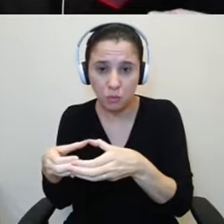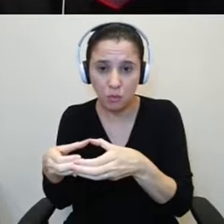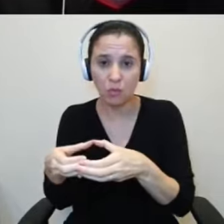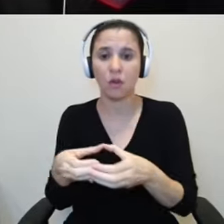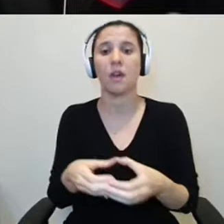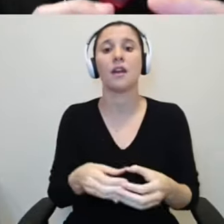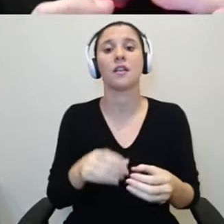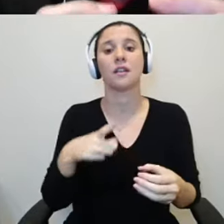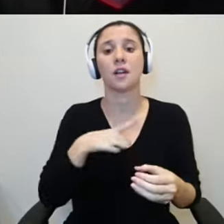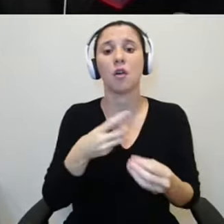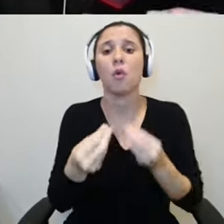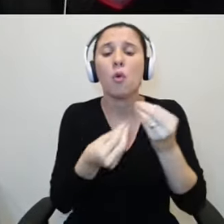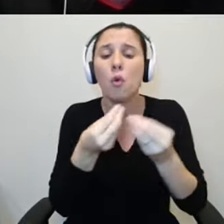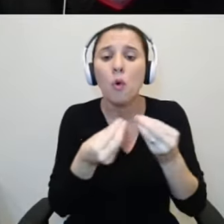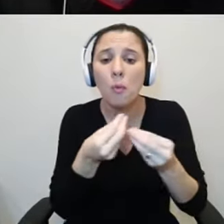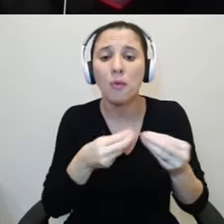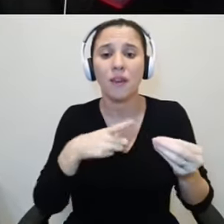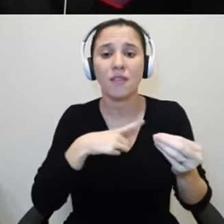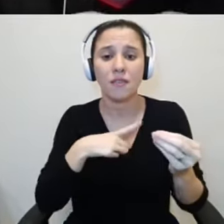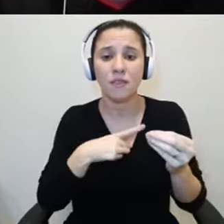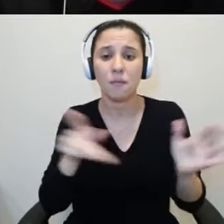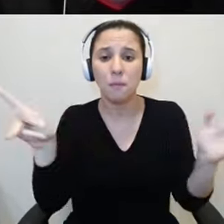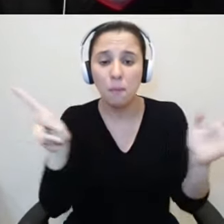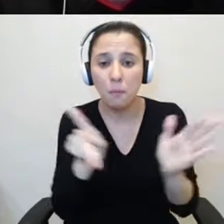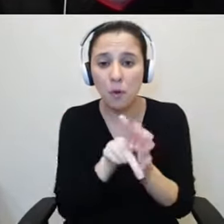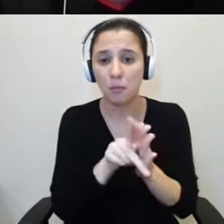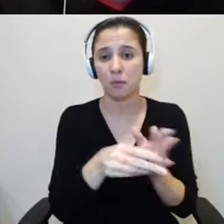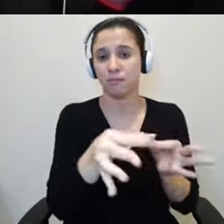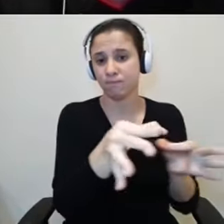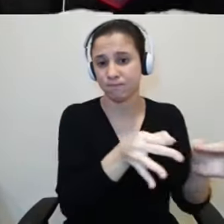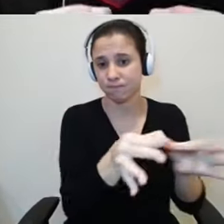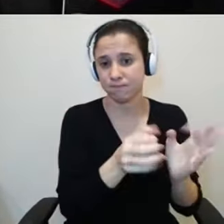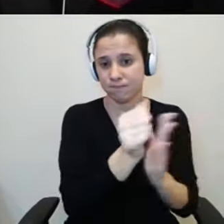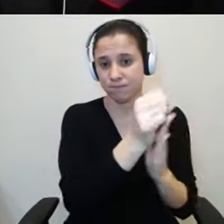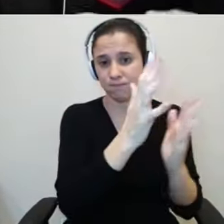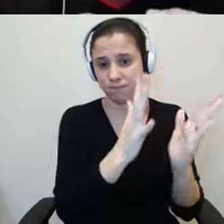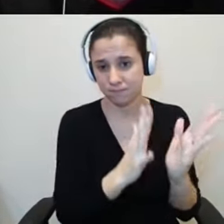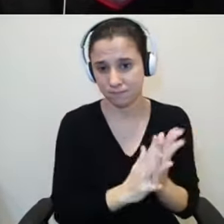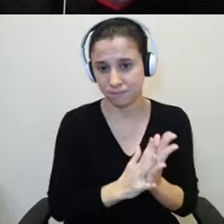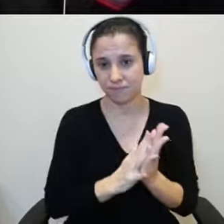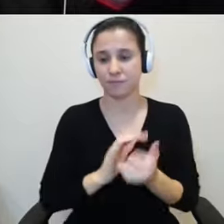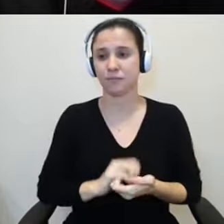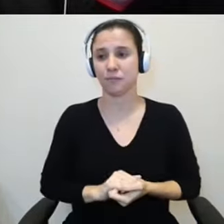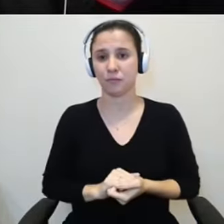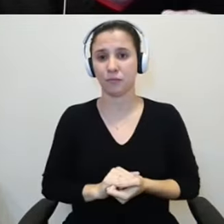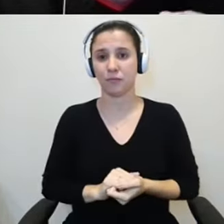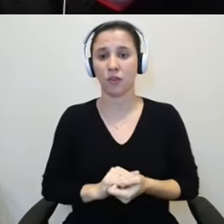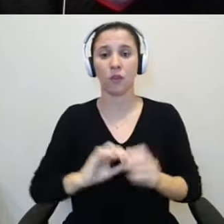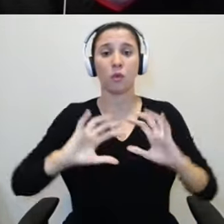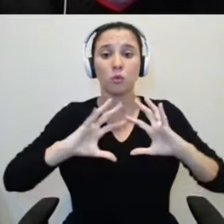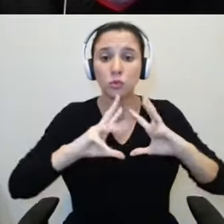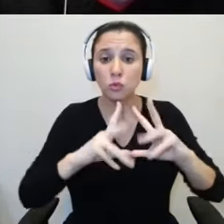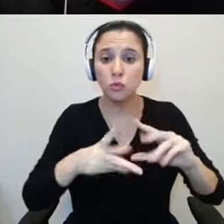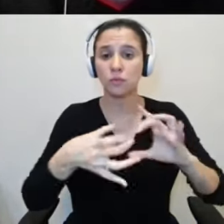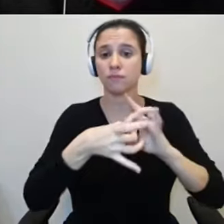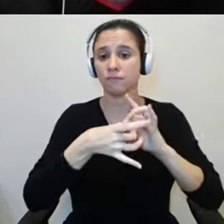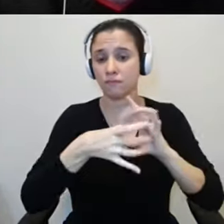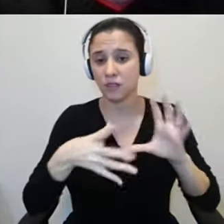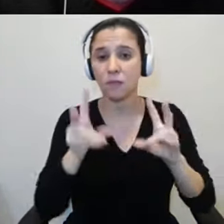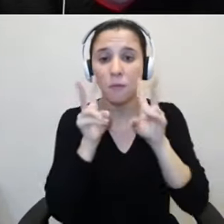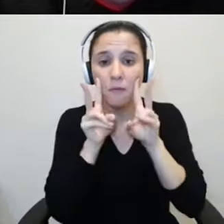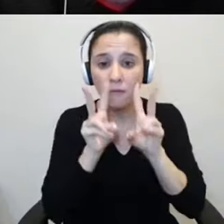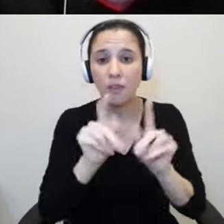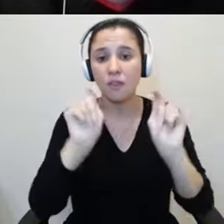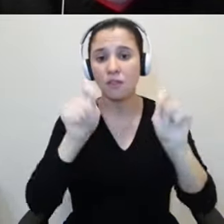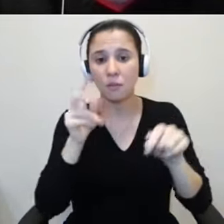cada disciplina, de cada turma. E isso vai ficar disponível e aberto para vocês. Isso vai ser divulgado no